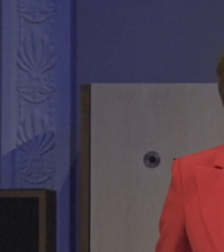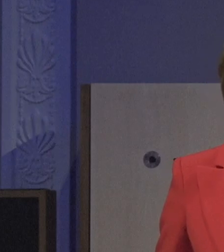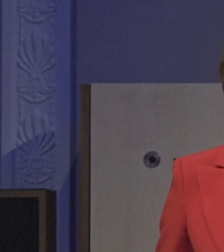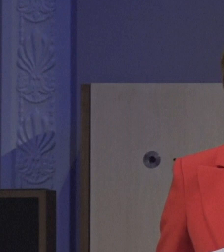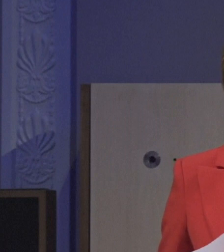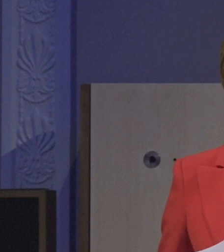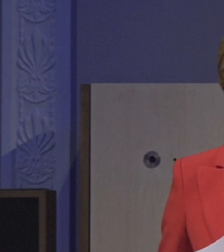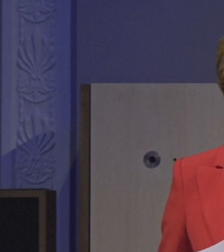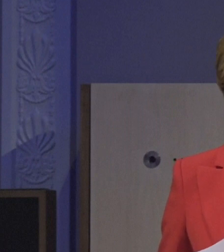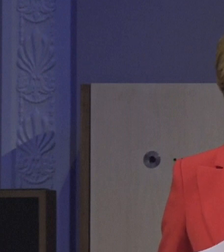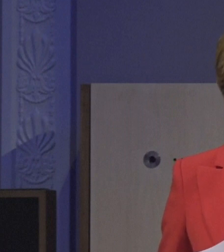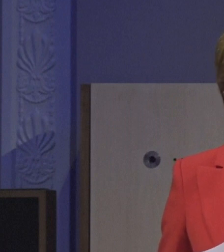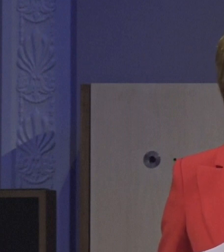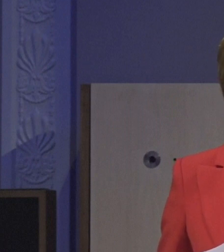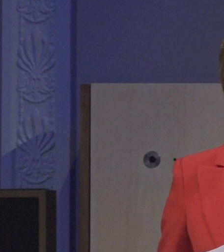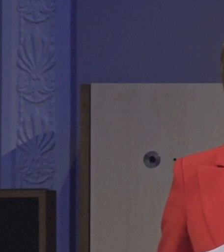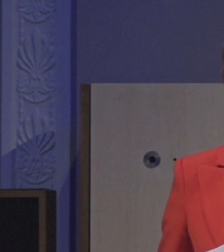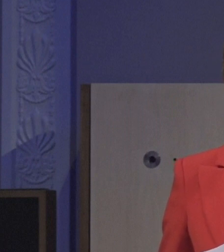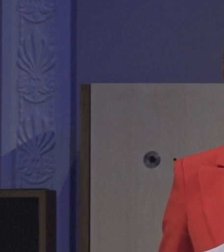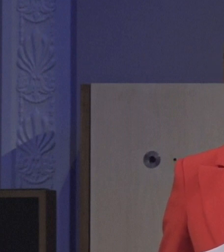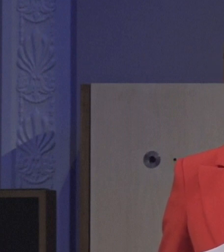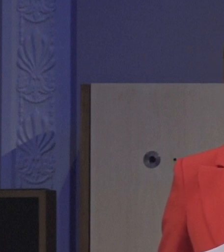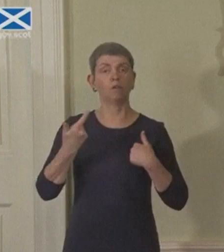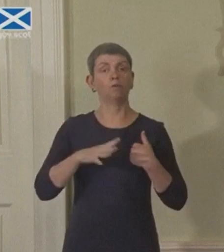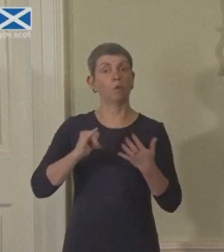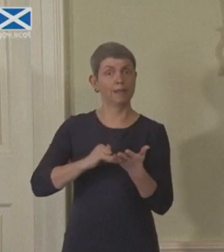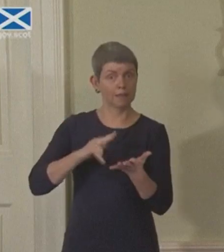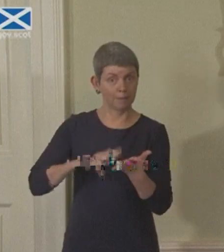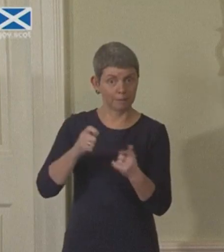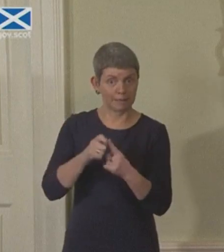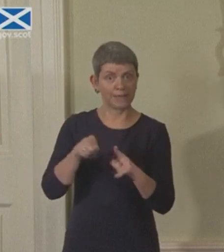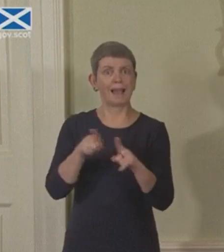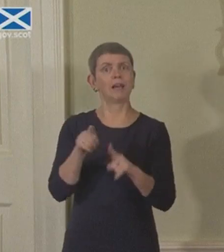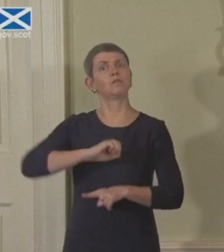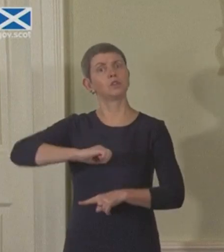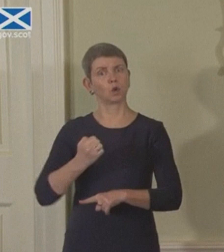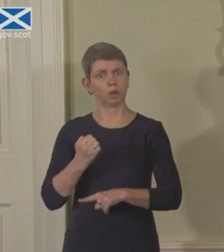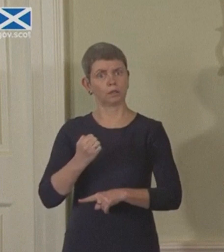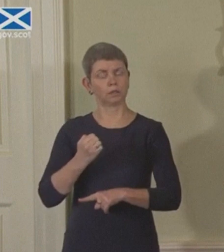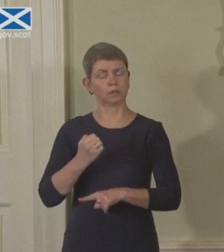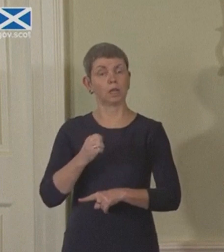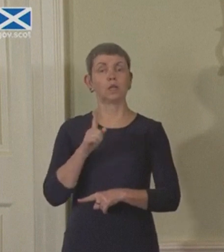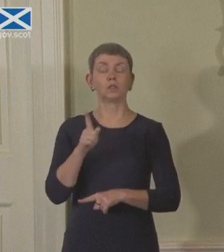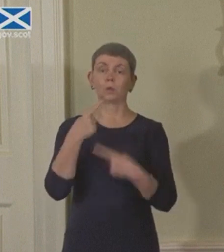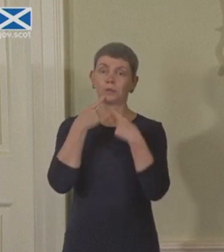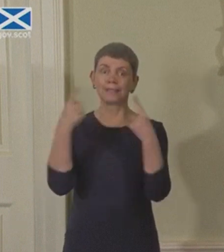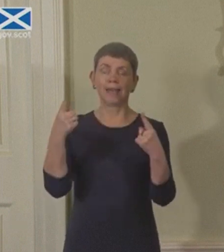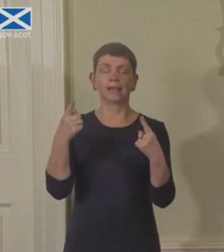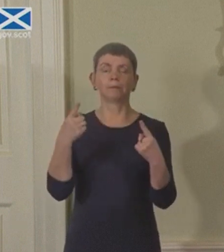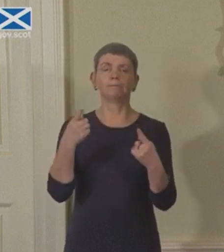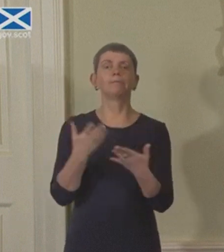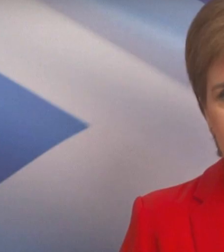foi detida em razão de uma investigação sobre financiamento do partido Nacional escocês força política dominante no país do Reino Unido